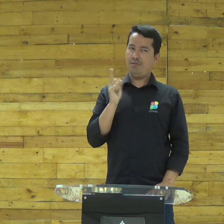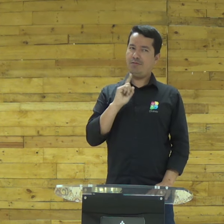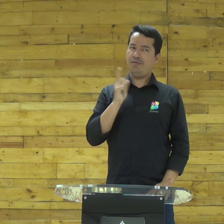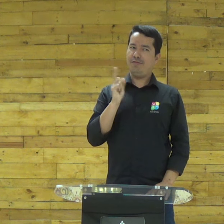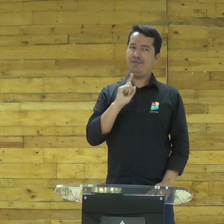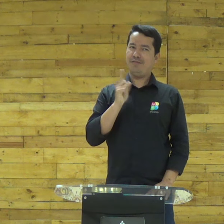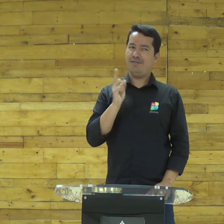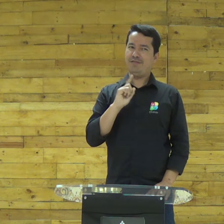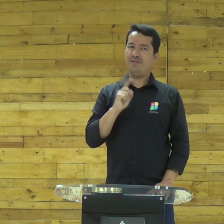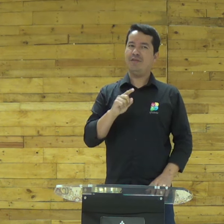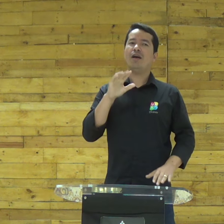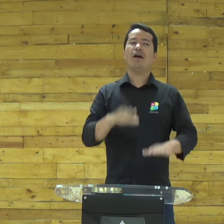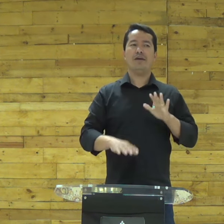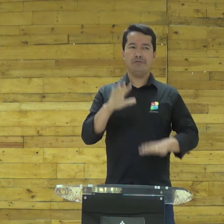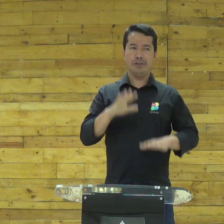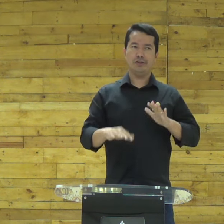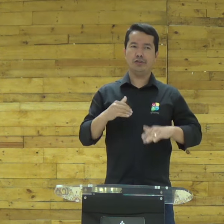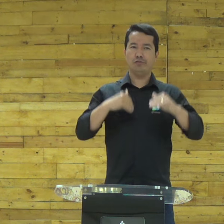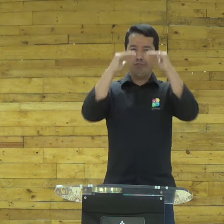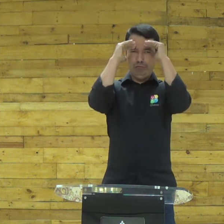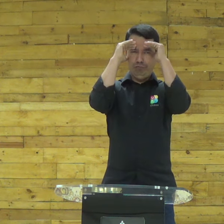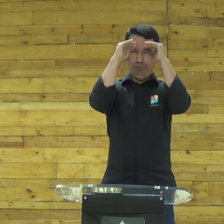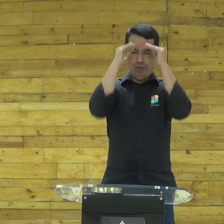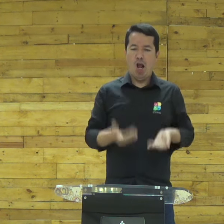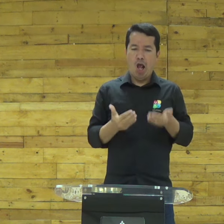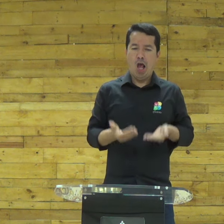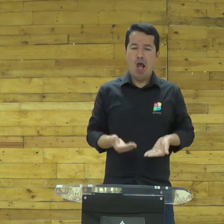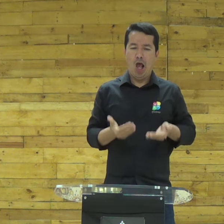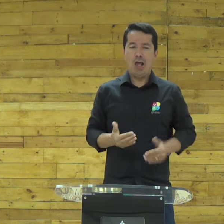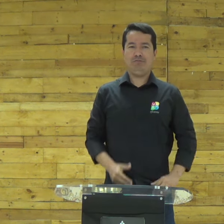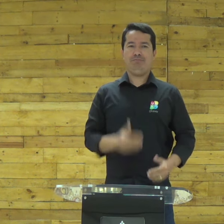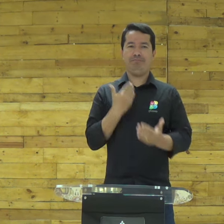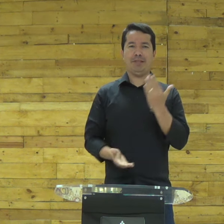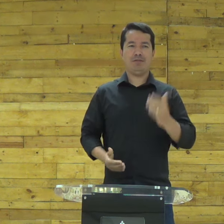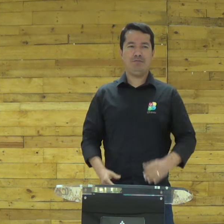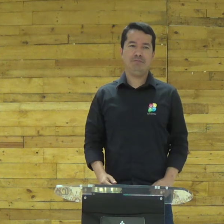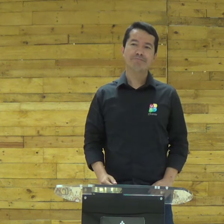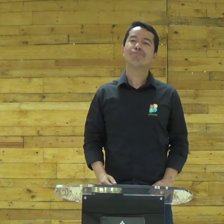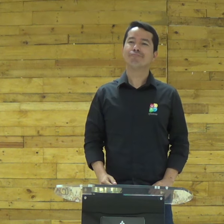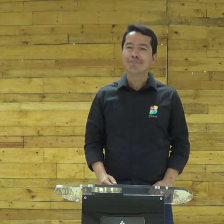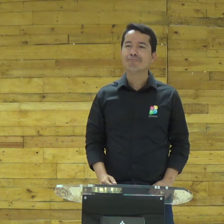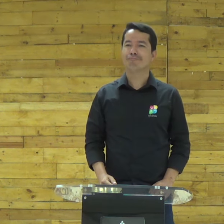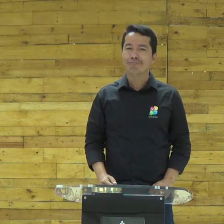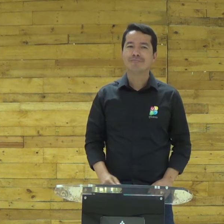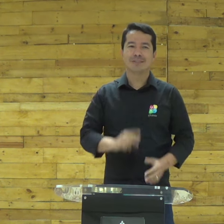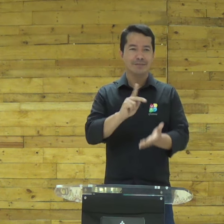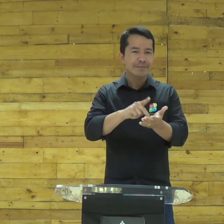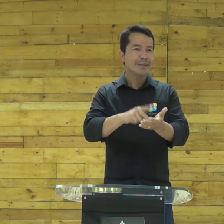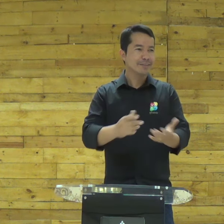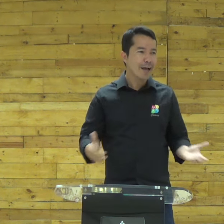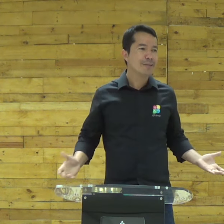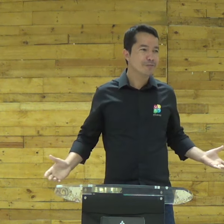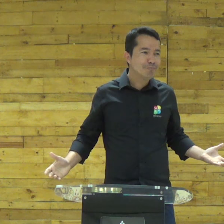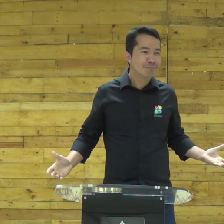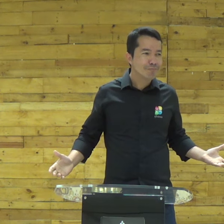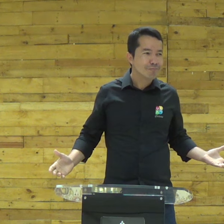perfeito porque ele obedece em tudo não às vezes eu erro e perco de Obedecer